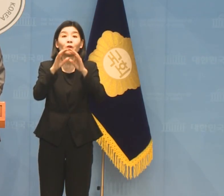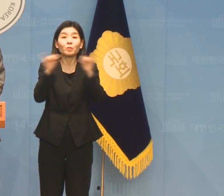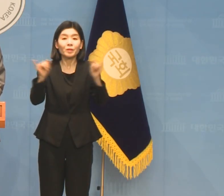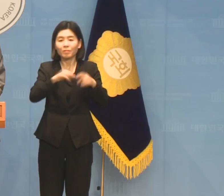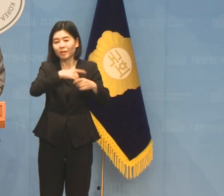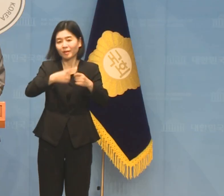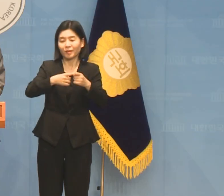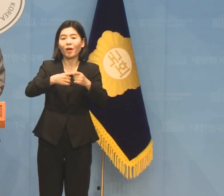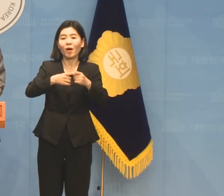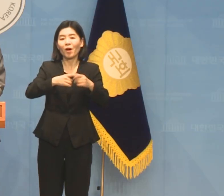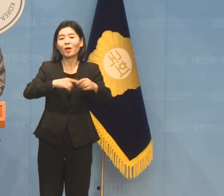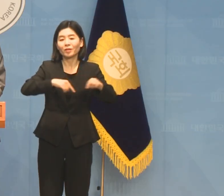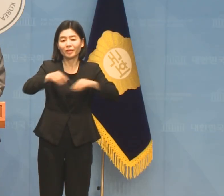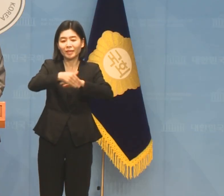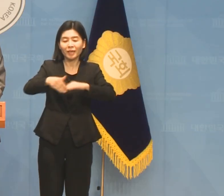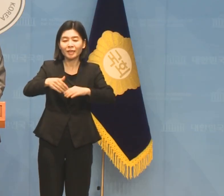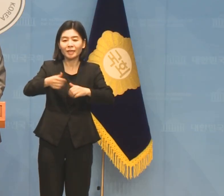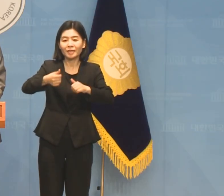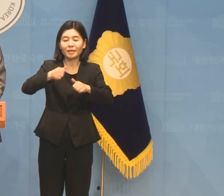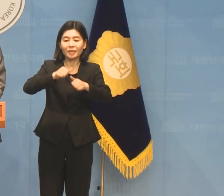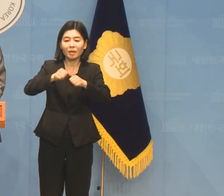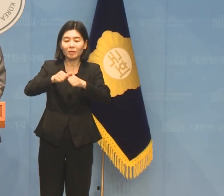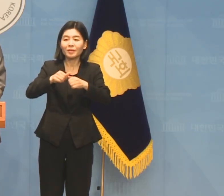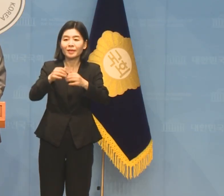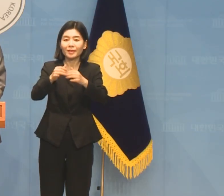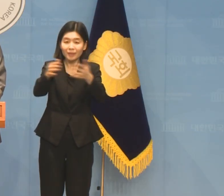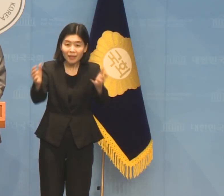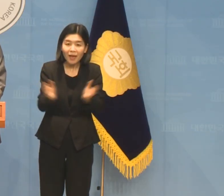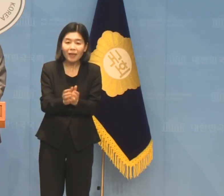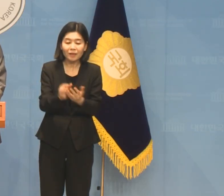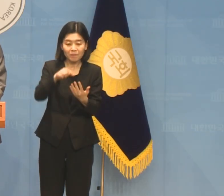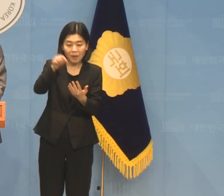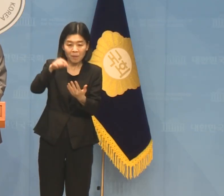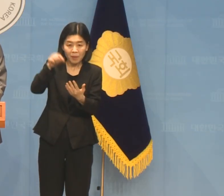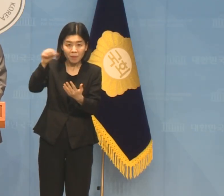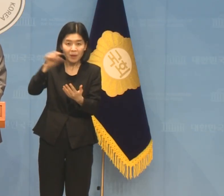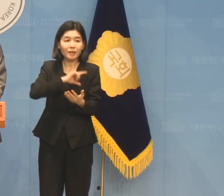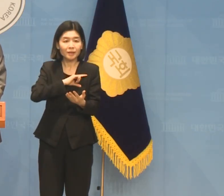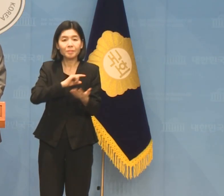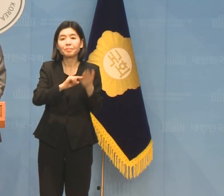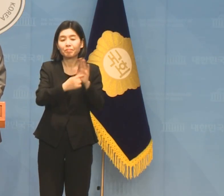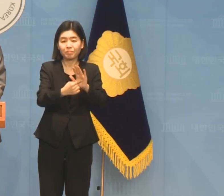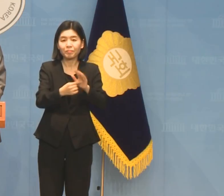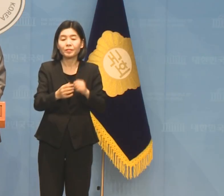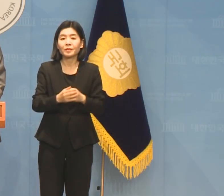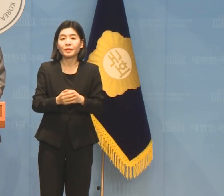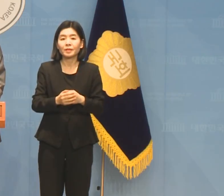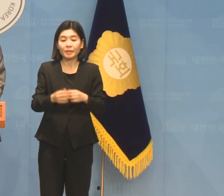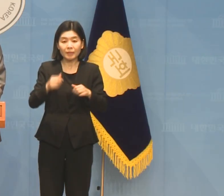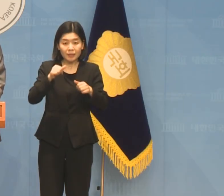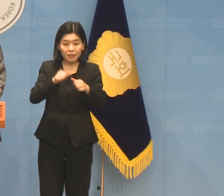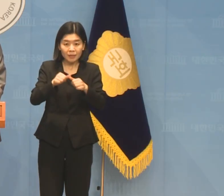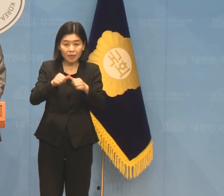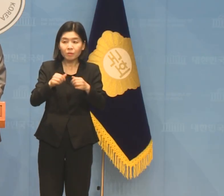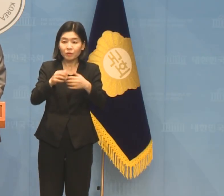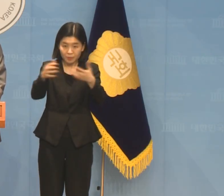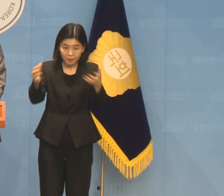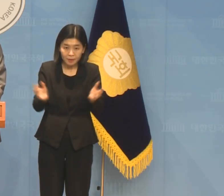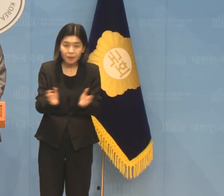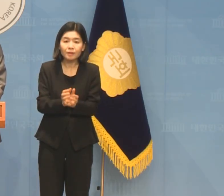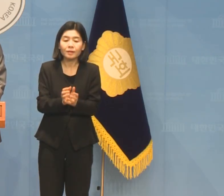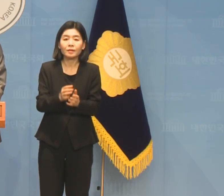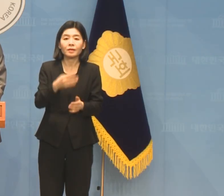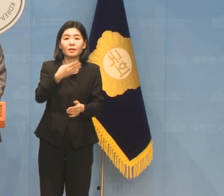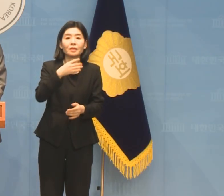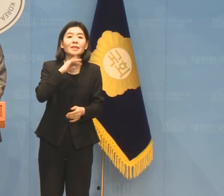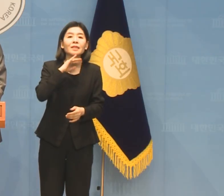국민먼저 정책자문단 인선 명단을 발표하겠습니다. 저희 자문단은